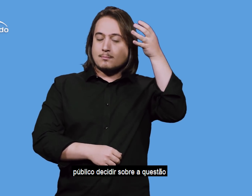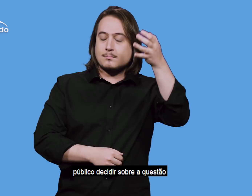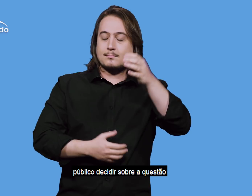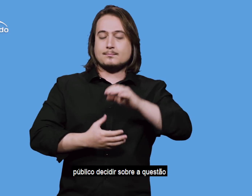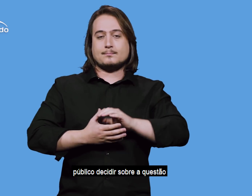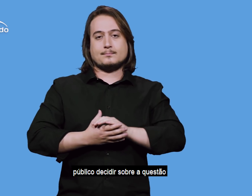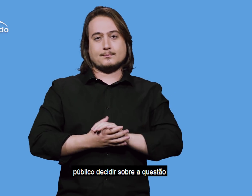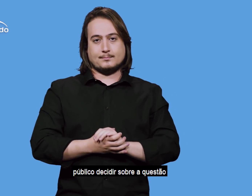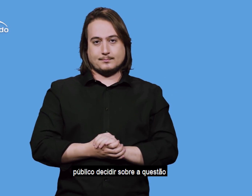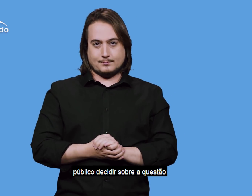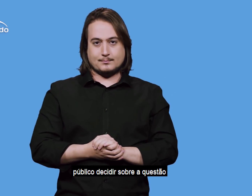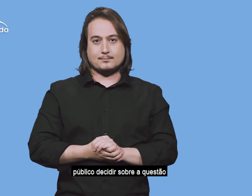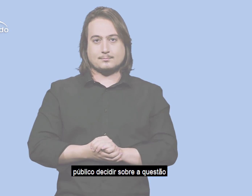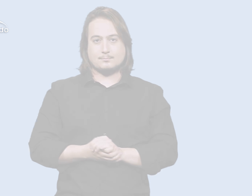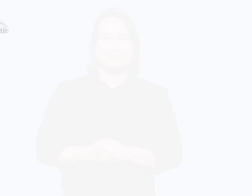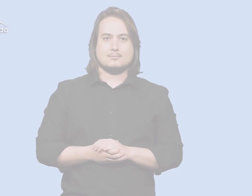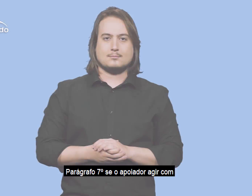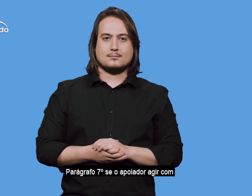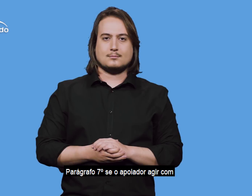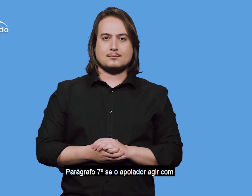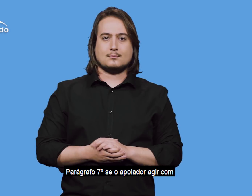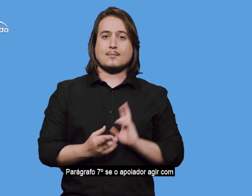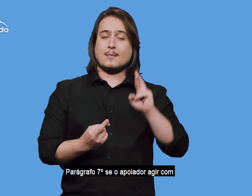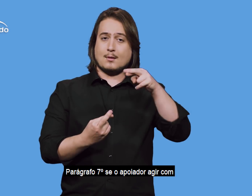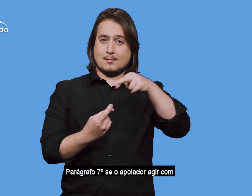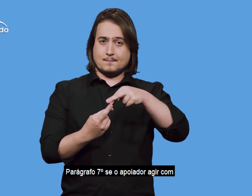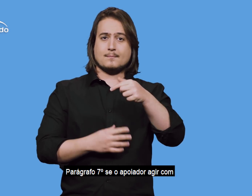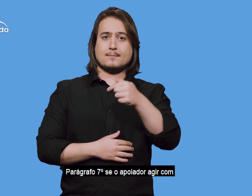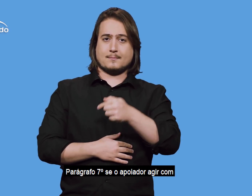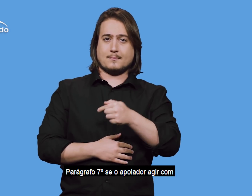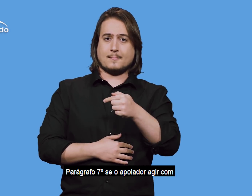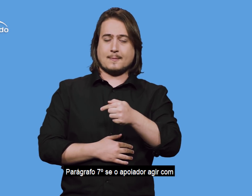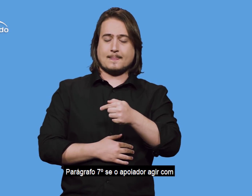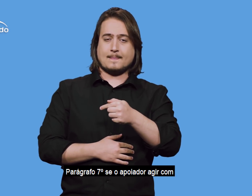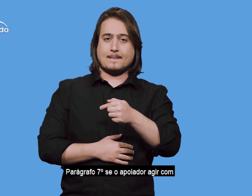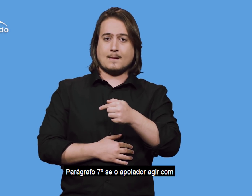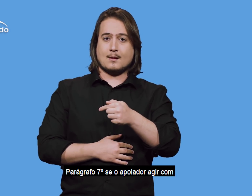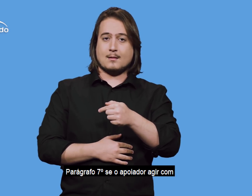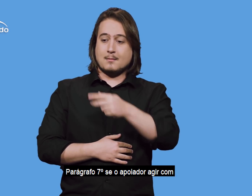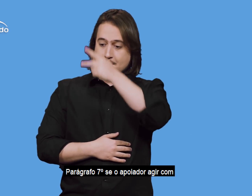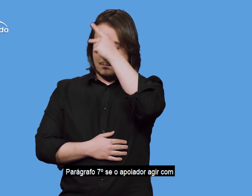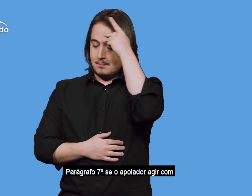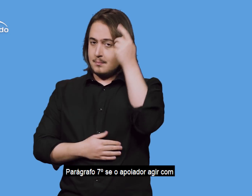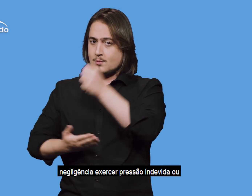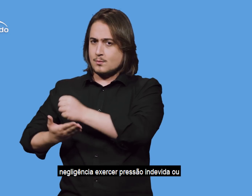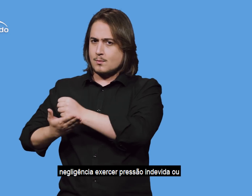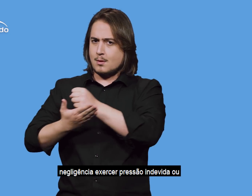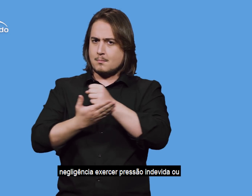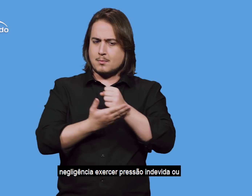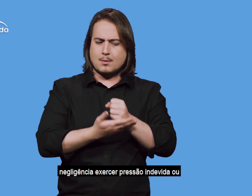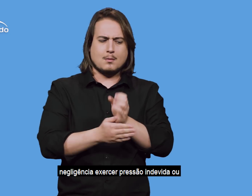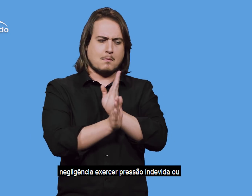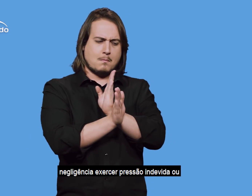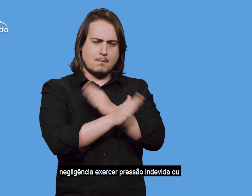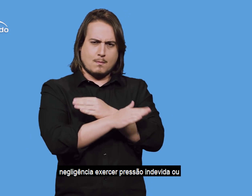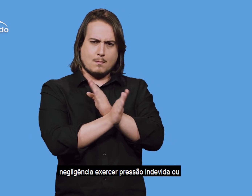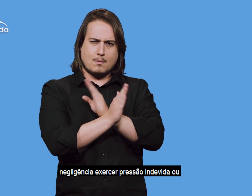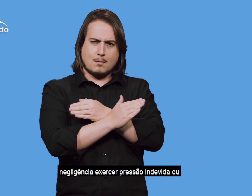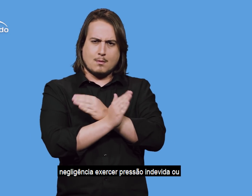questão parágrafo 7º se o apoiador agir com negligência exercer pressão